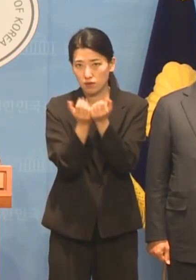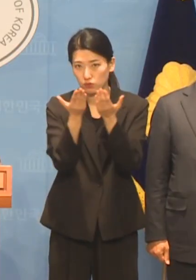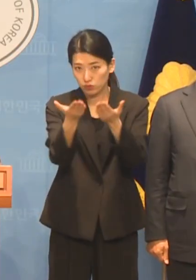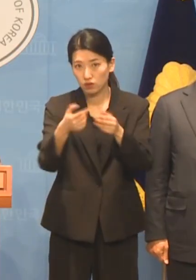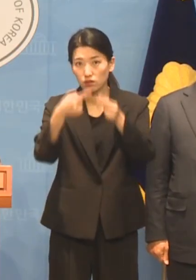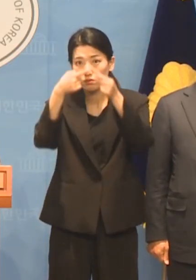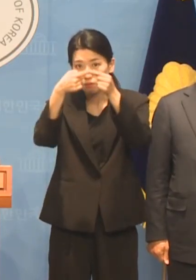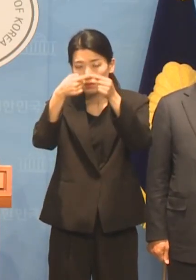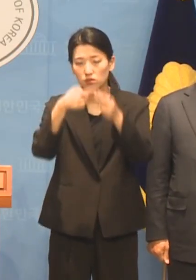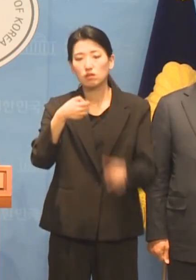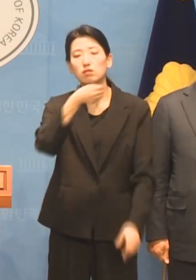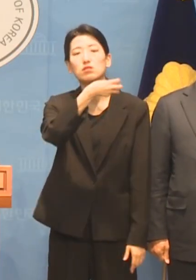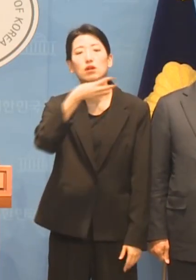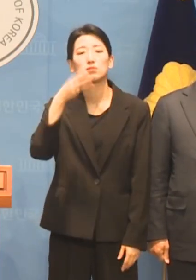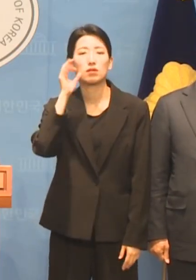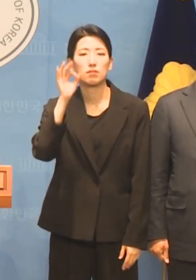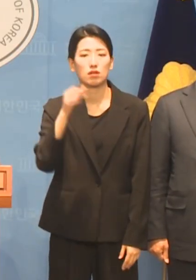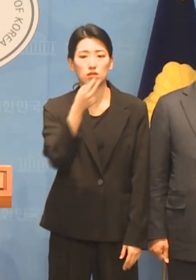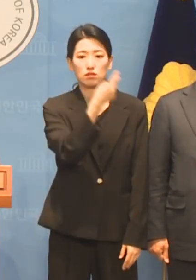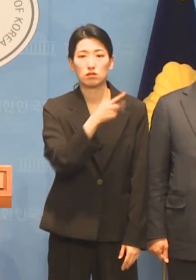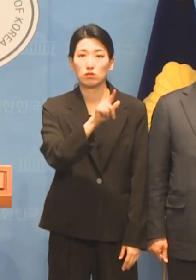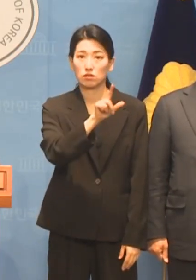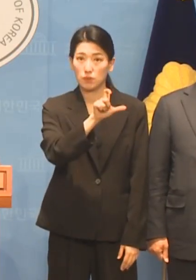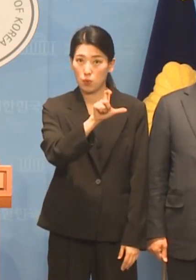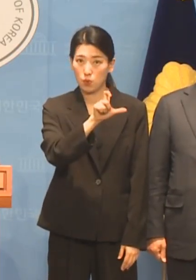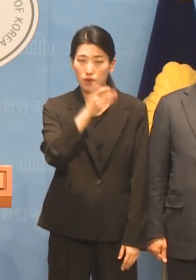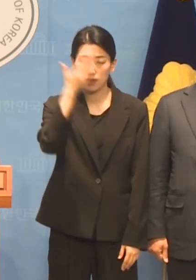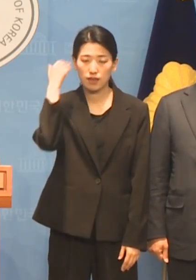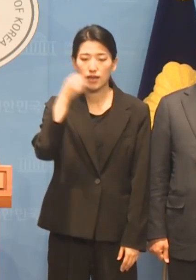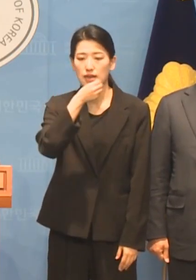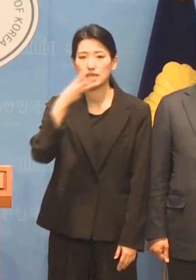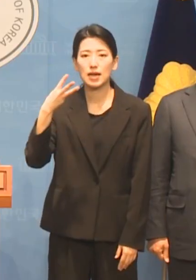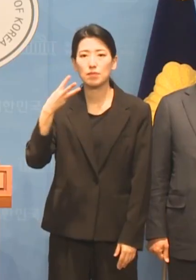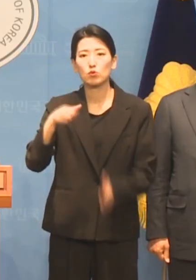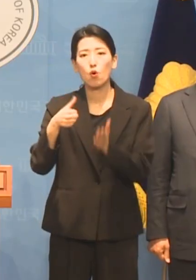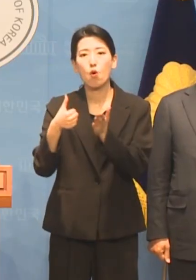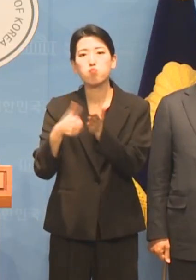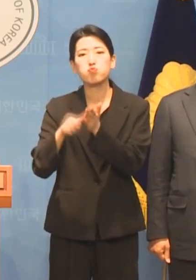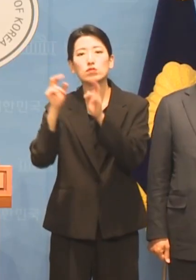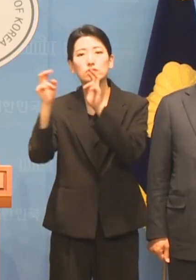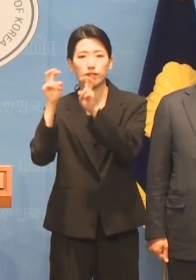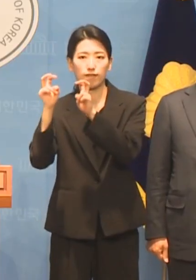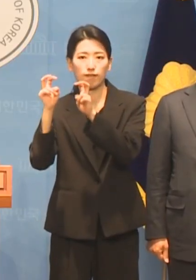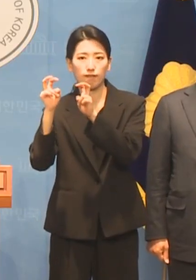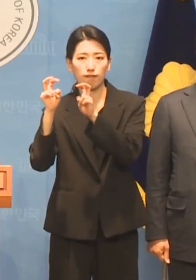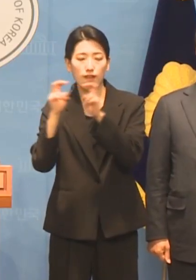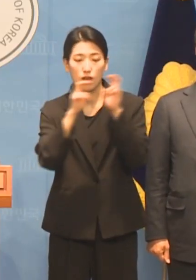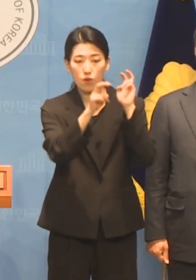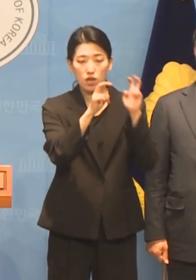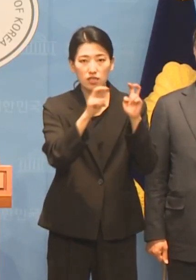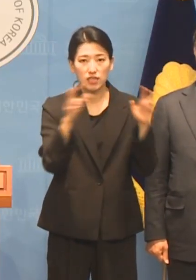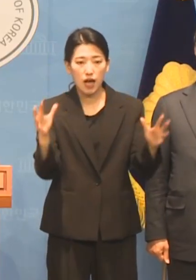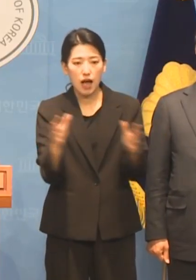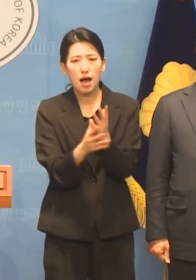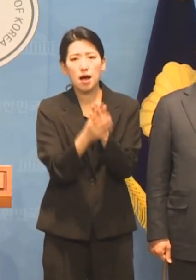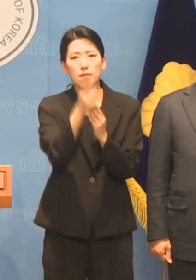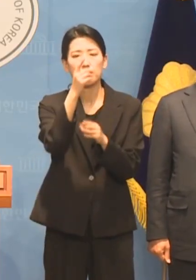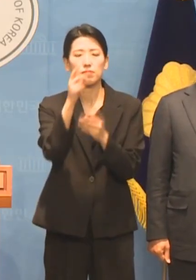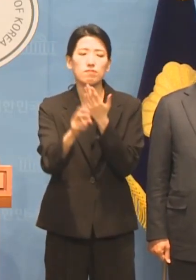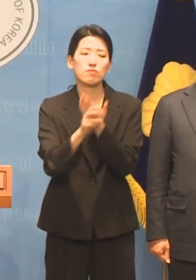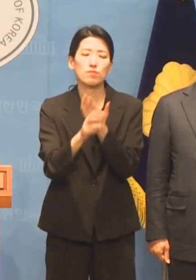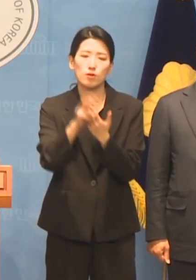번째로 삼성의 경우 2015년 구 삼성물산 불법 합병으로 논란이 됐습니다. 국민연금이